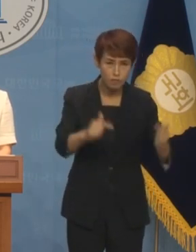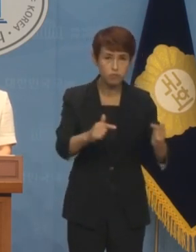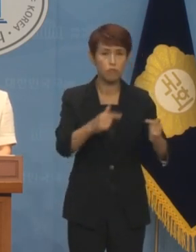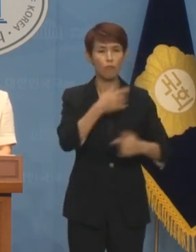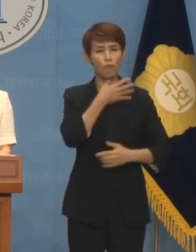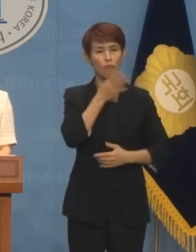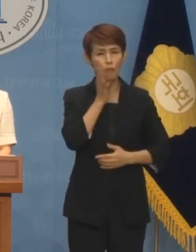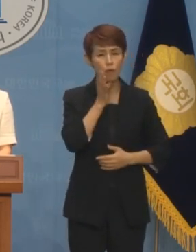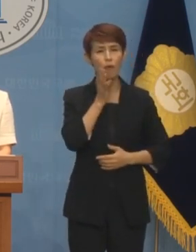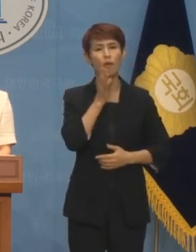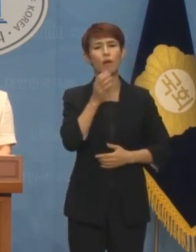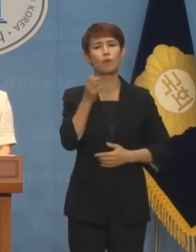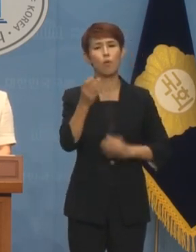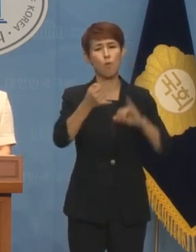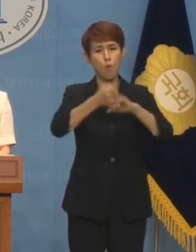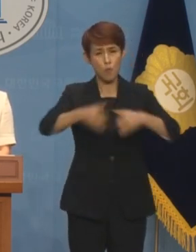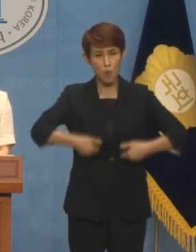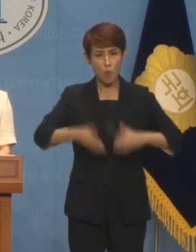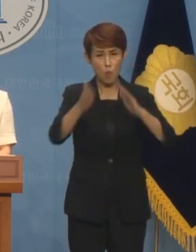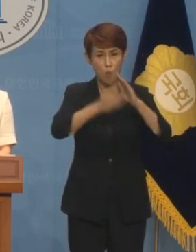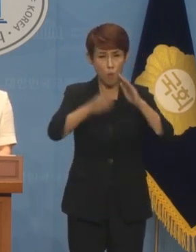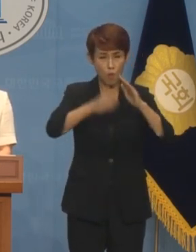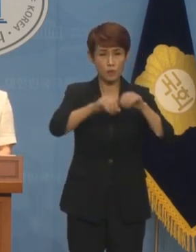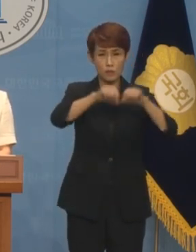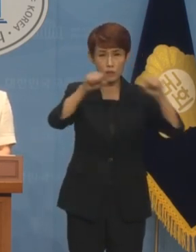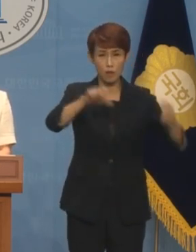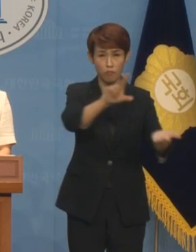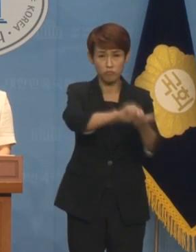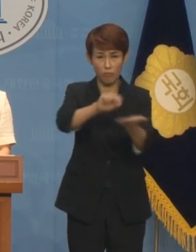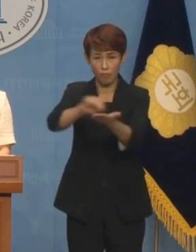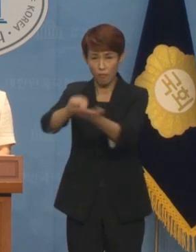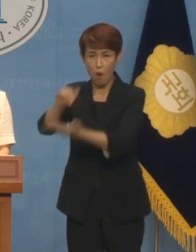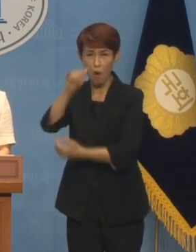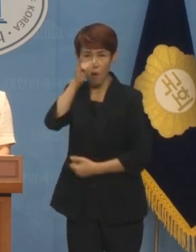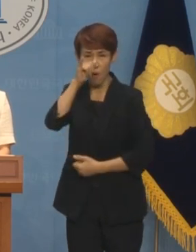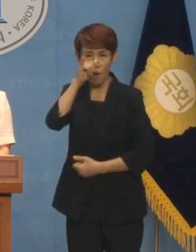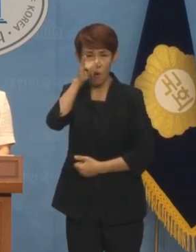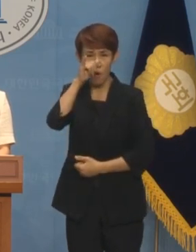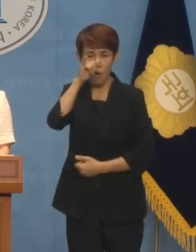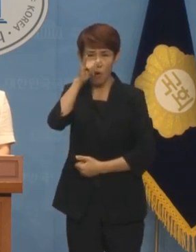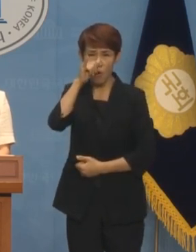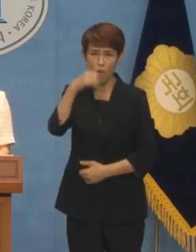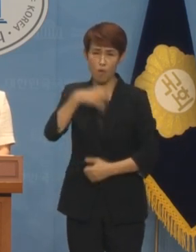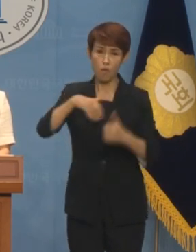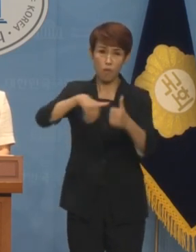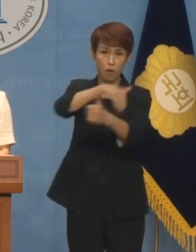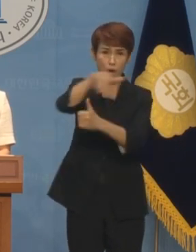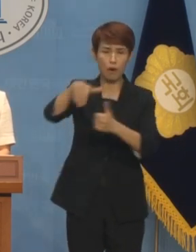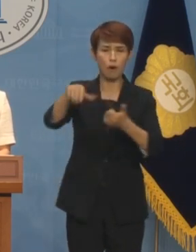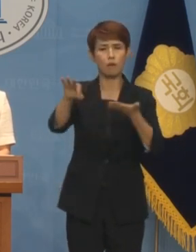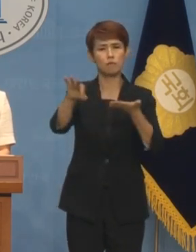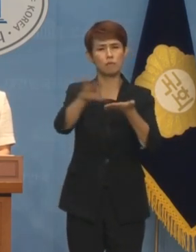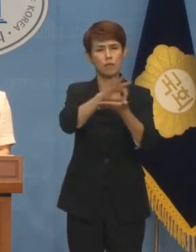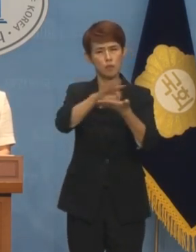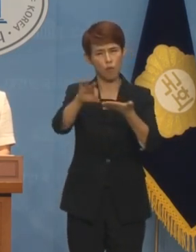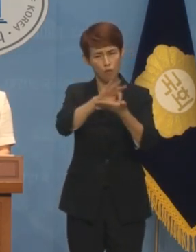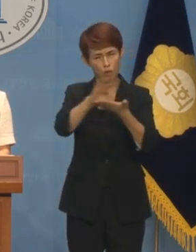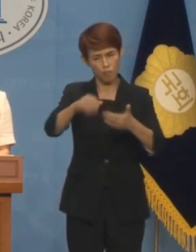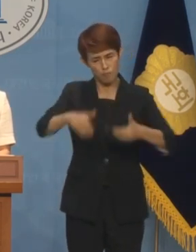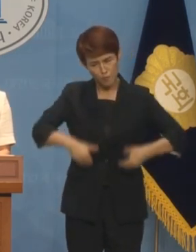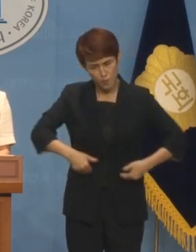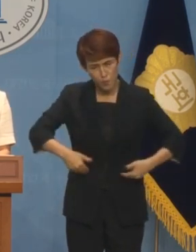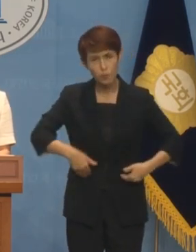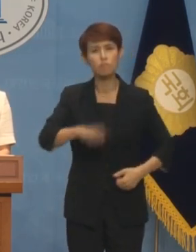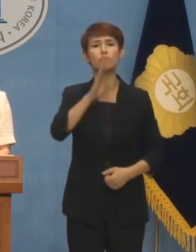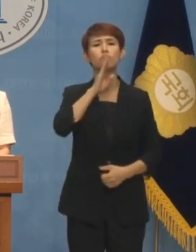지방소멸과 필수 공공의료 시스템 붕괴 등 우리 사회 전반에 도래한 위기는 재정의 적극적인 역할을